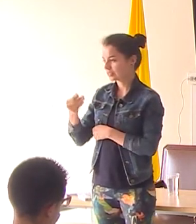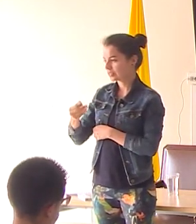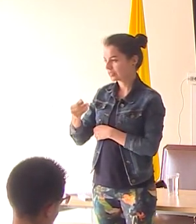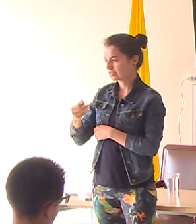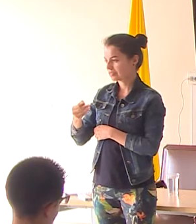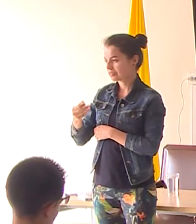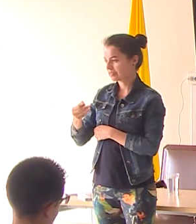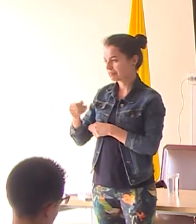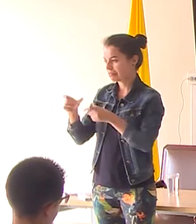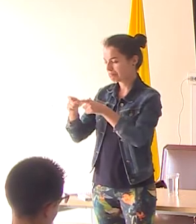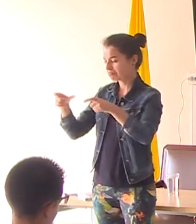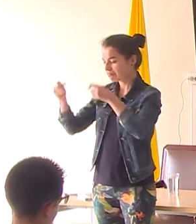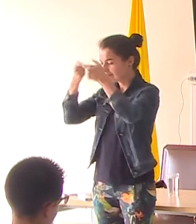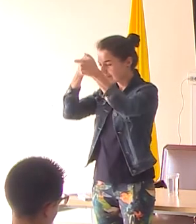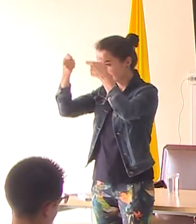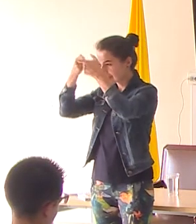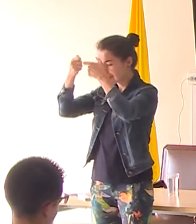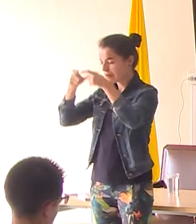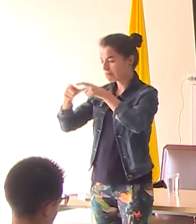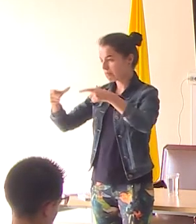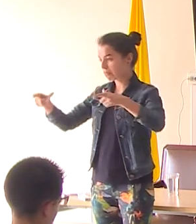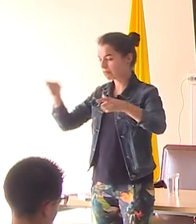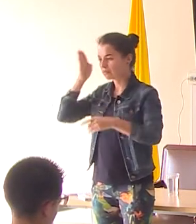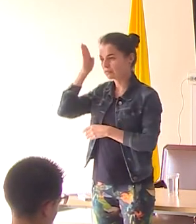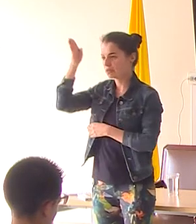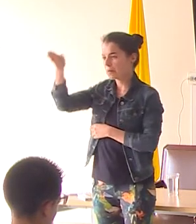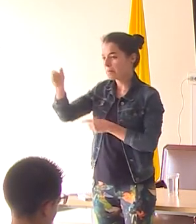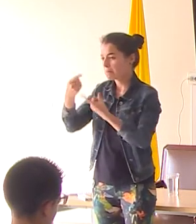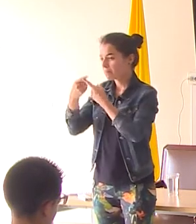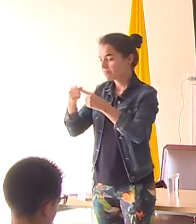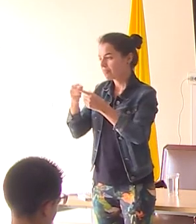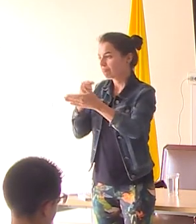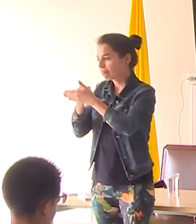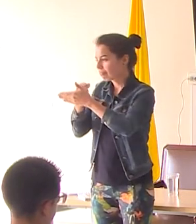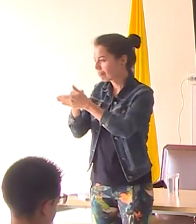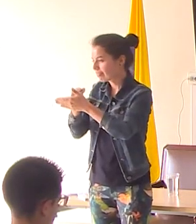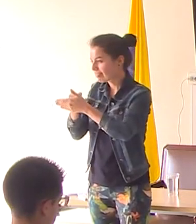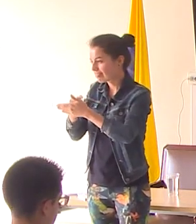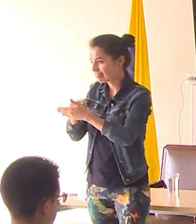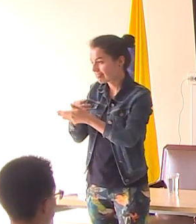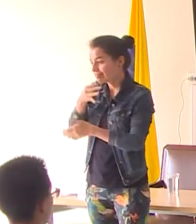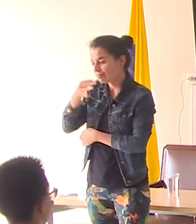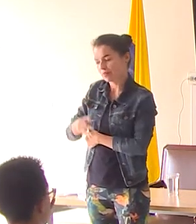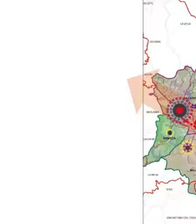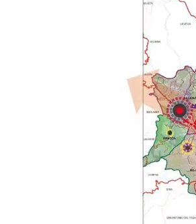operaciones estratégicas pero nunca se han logrado debemos concretar esas operaciones